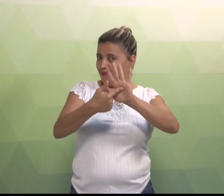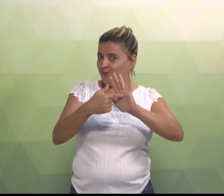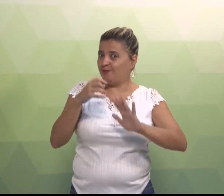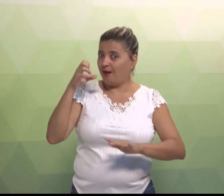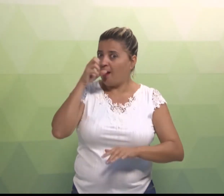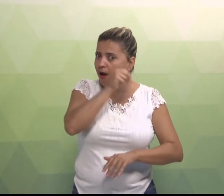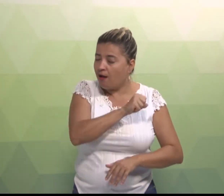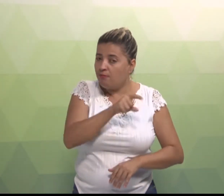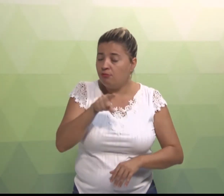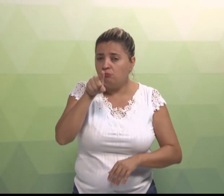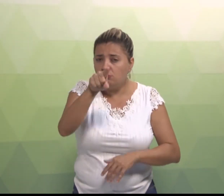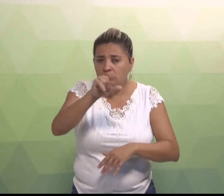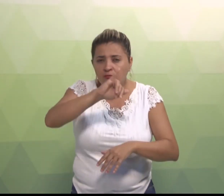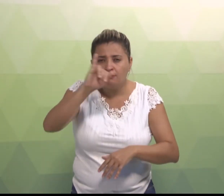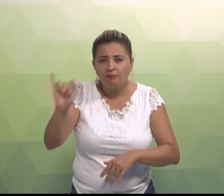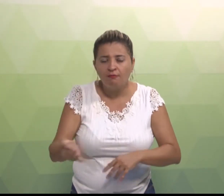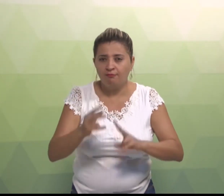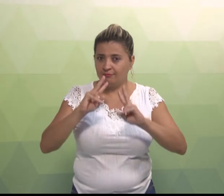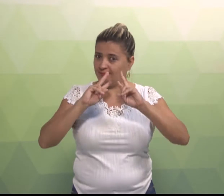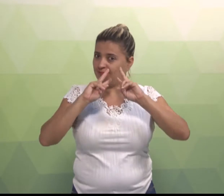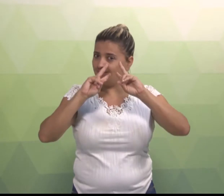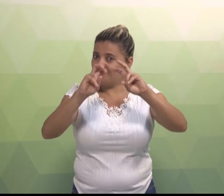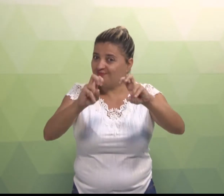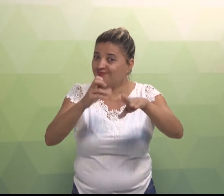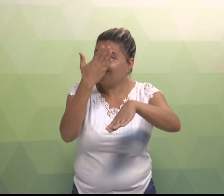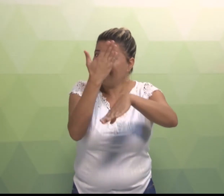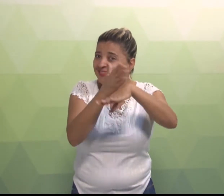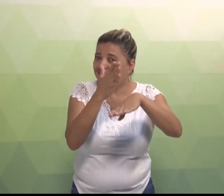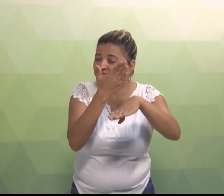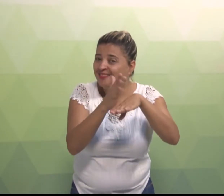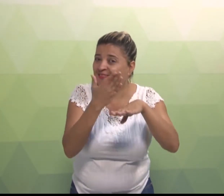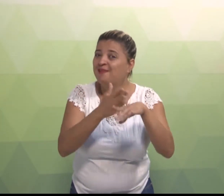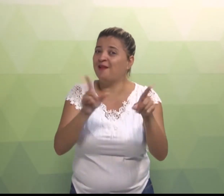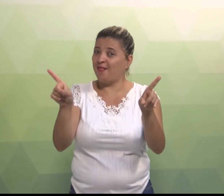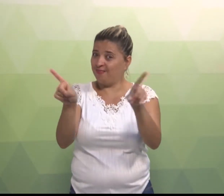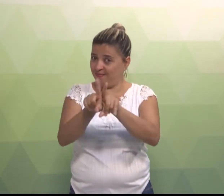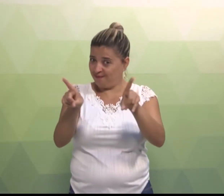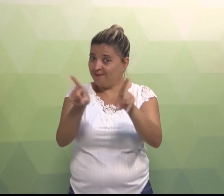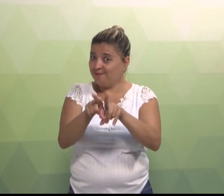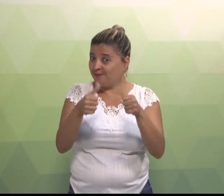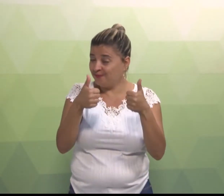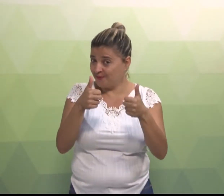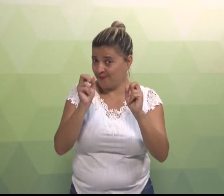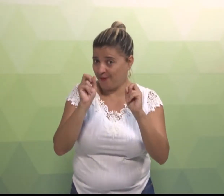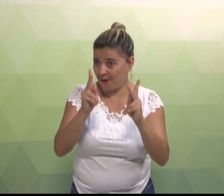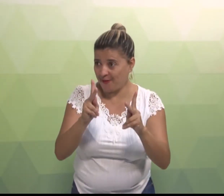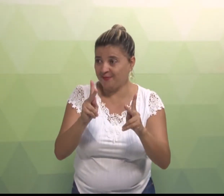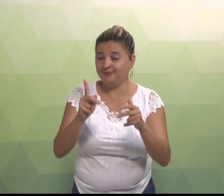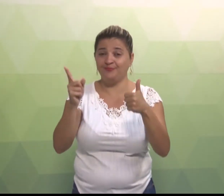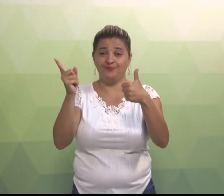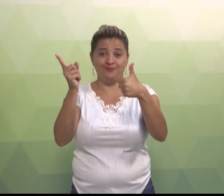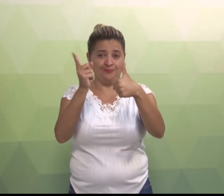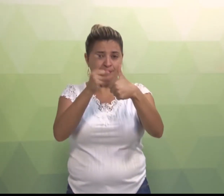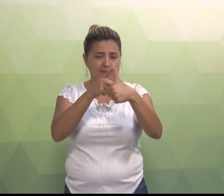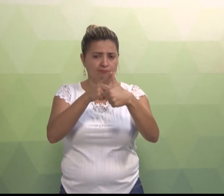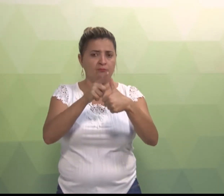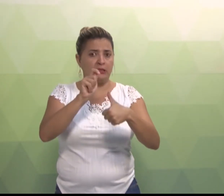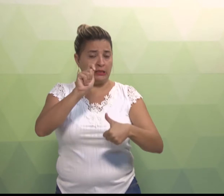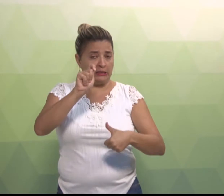De forma devagar e depois vou fazer mais rápido para que vocês percebam e pratiquem também dessa forma, ok? O primeiro